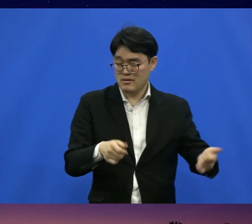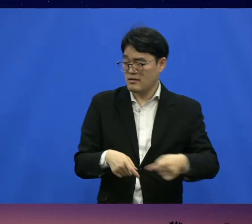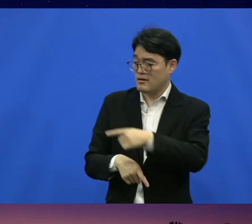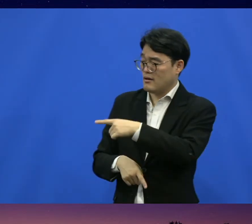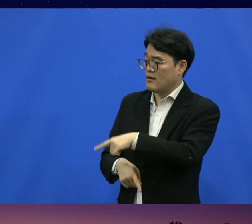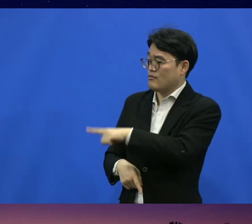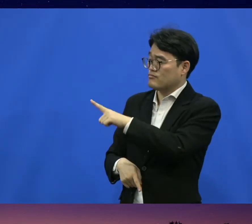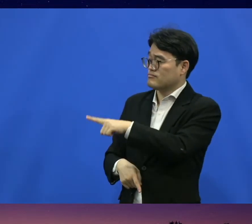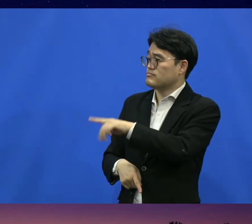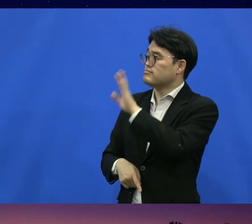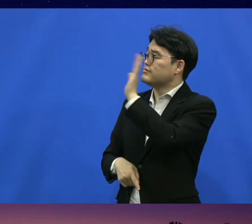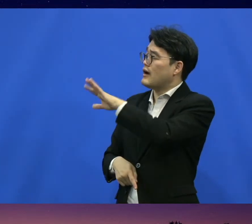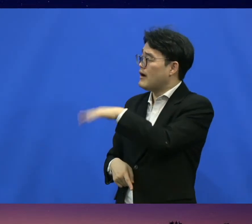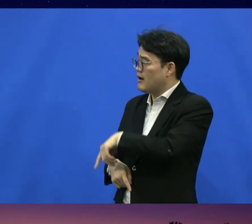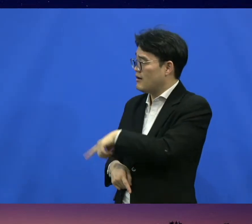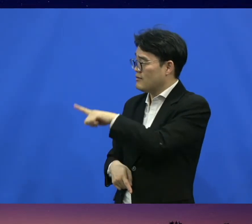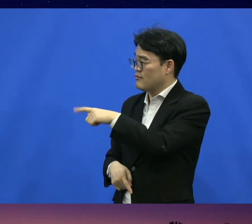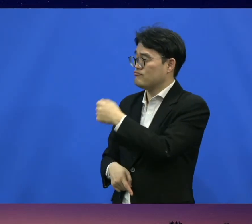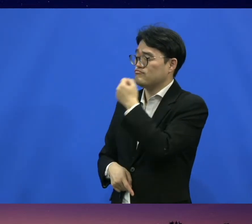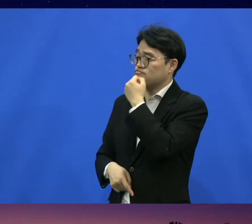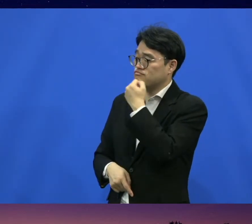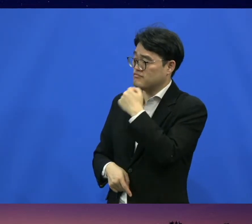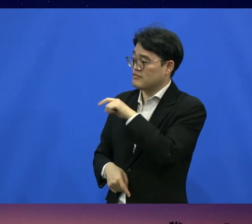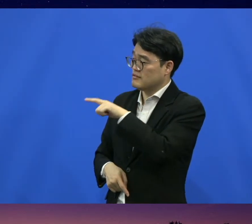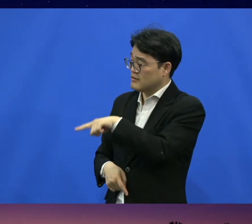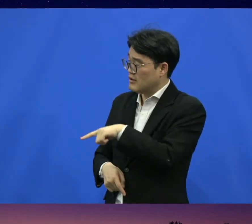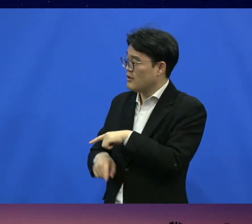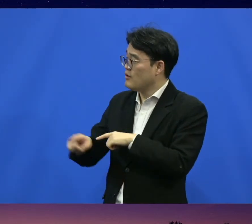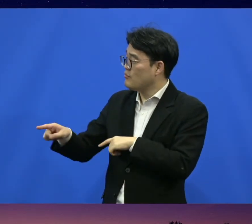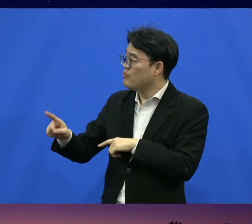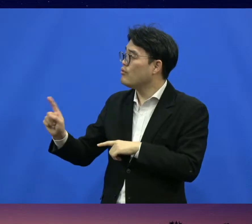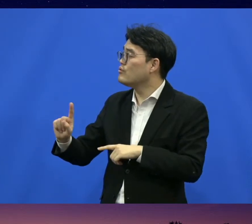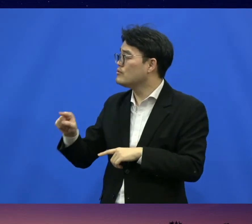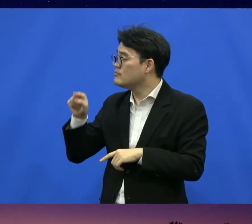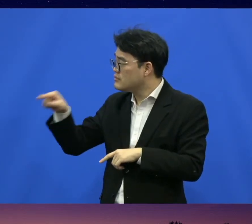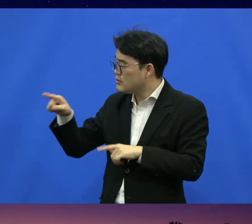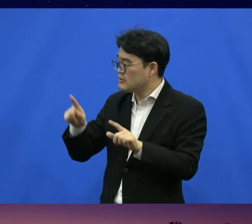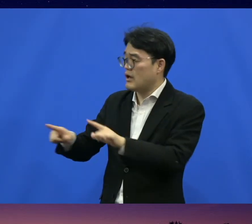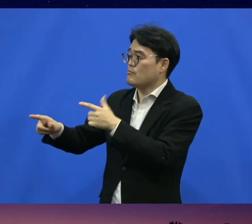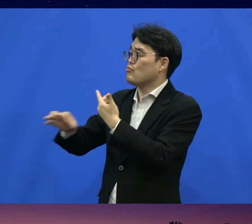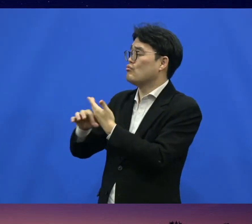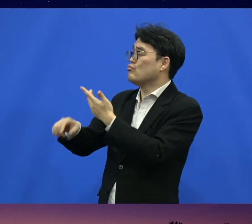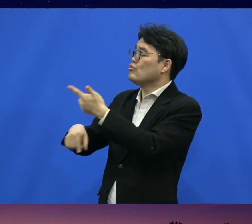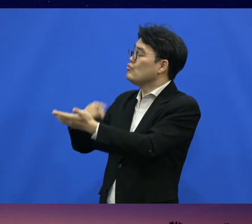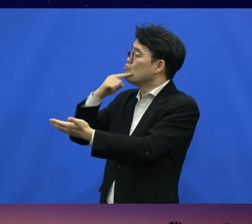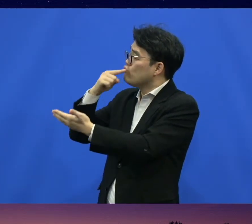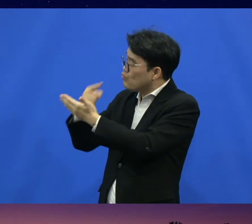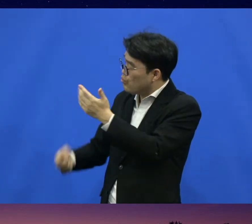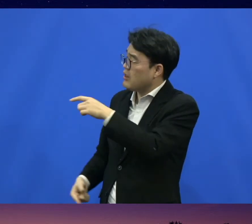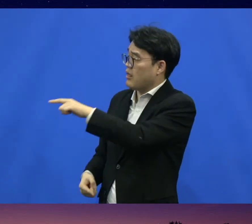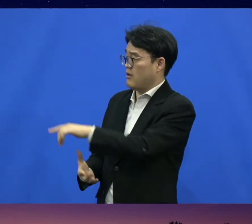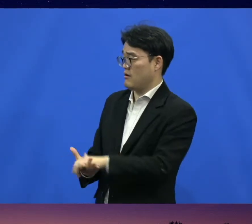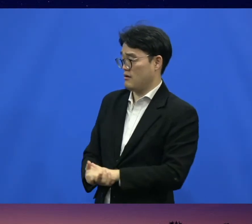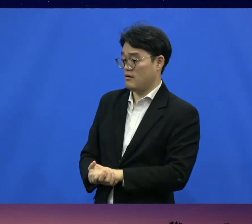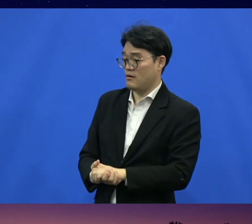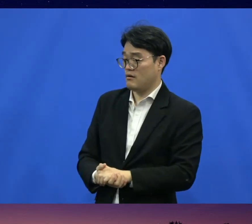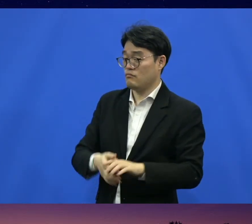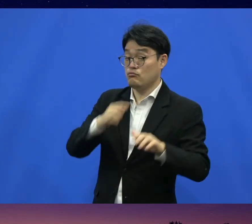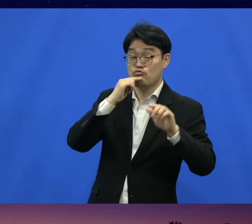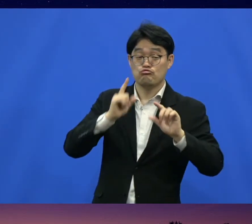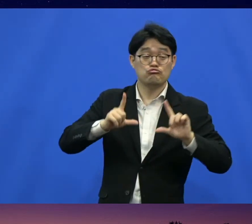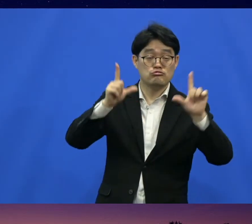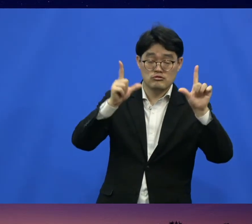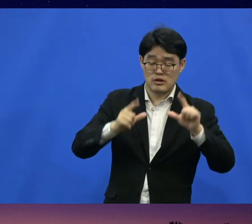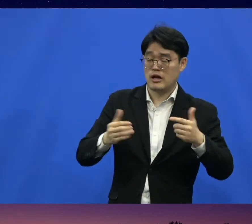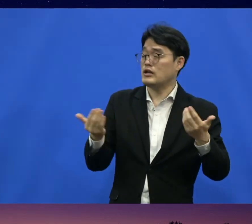너 너무 이상론자 아니야? 너 너무 그렇게 이렇게 가볍게 생각하고 있는 거 아니야?